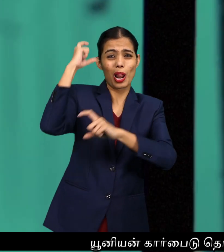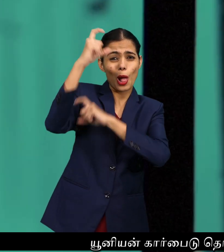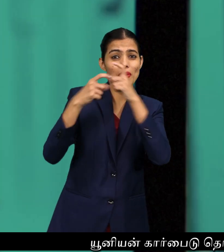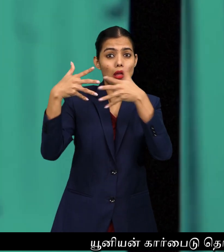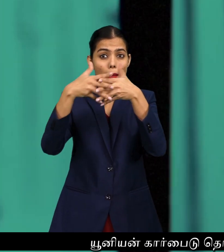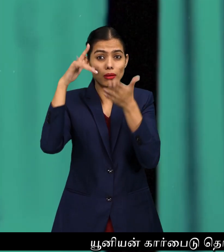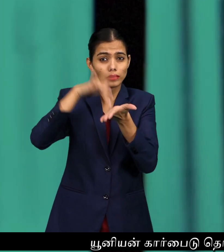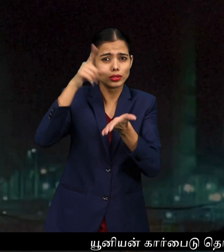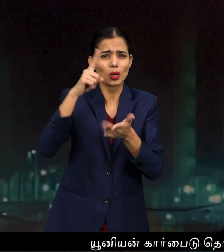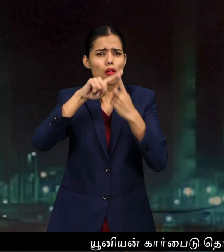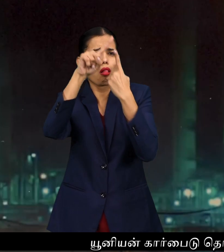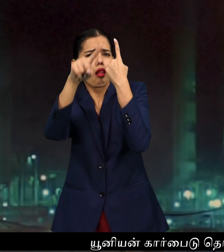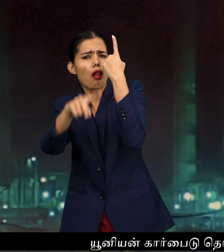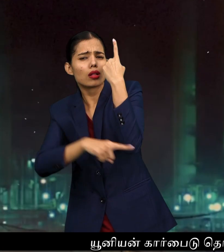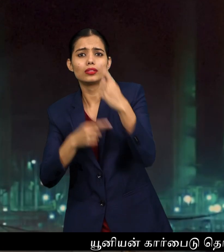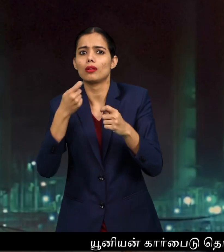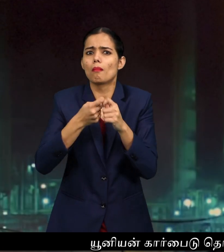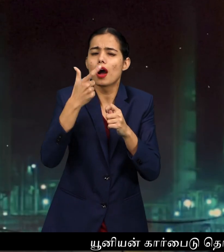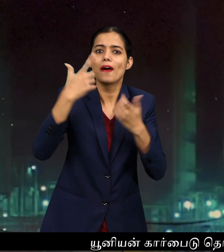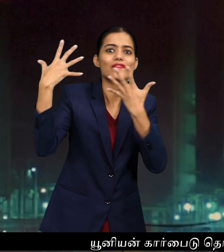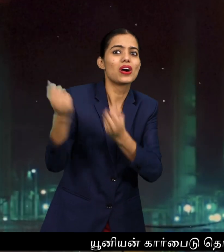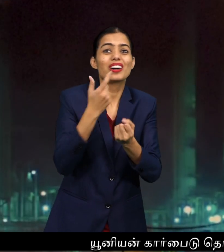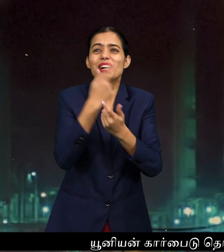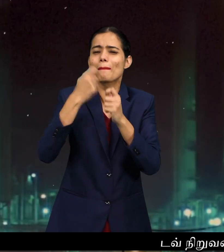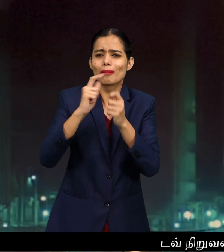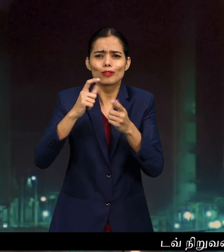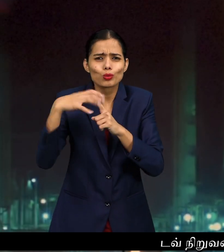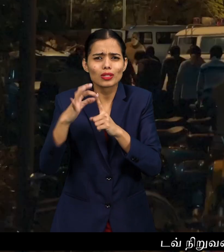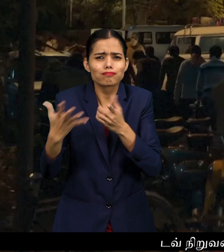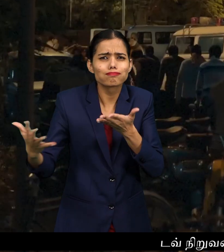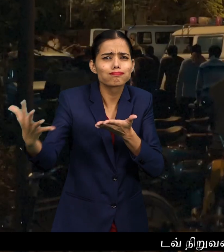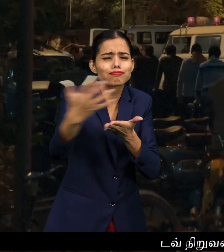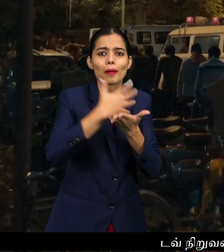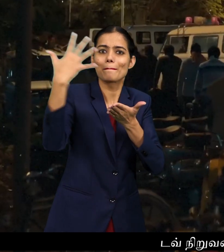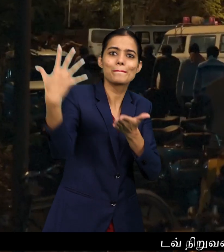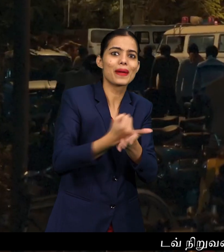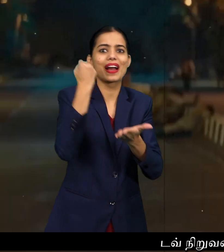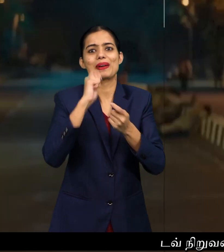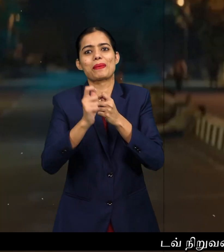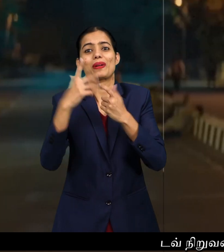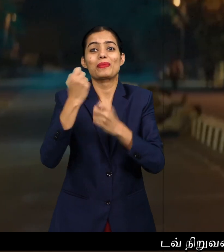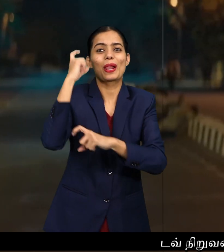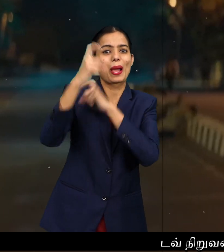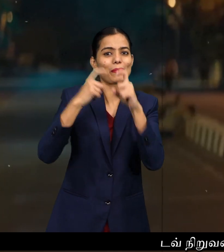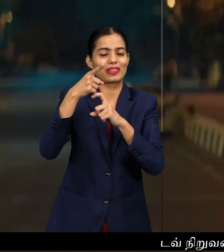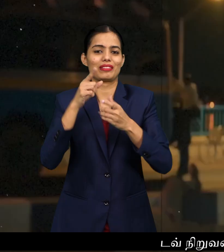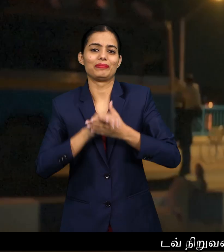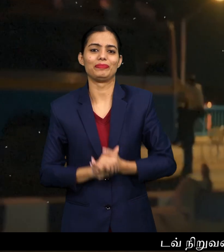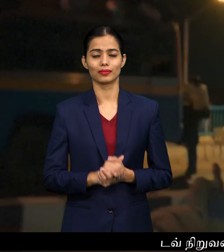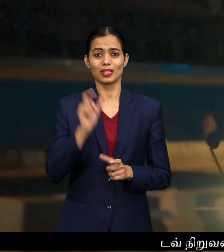யூனியன் கார்பைடு தொழிற்சாலை பின்னர் அமெரிக்காவின் டவ் நிறுவனத்தால் வாங்கப்பட்டது.